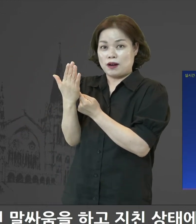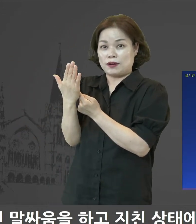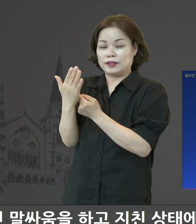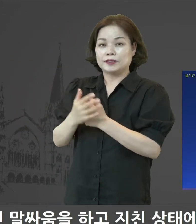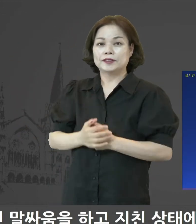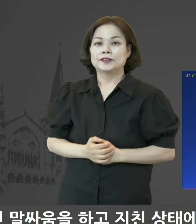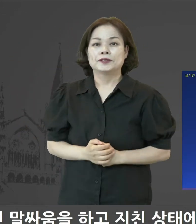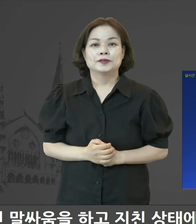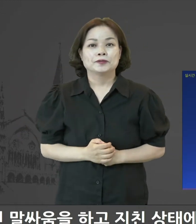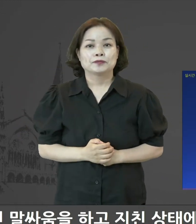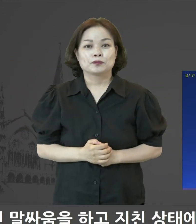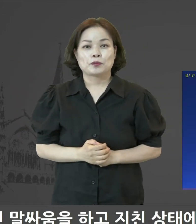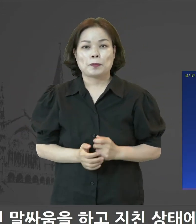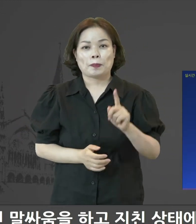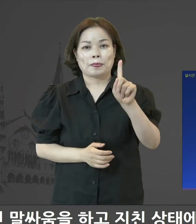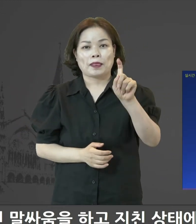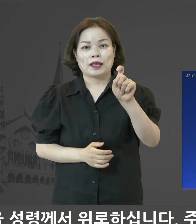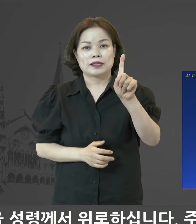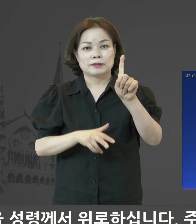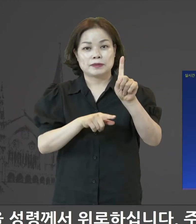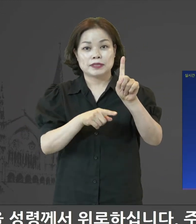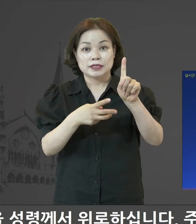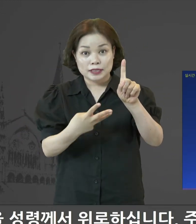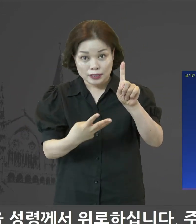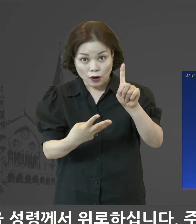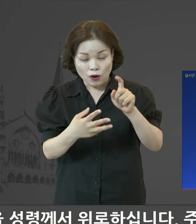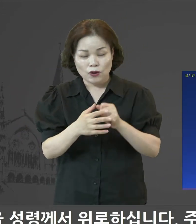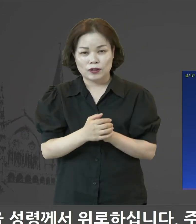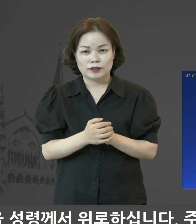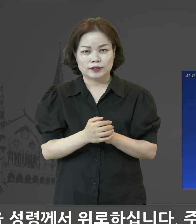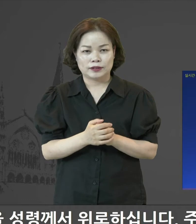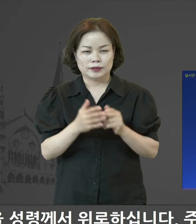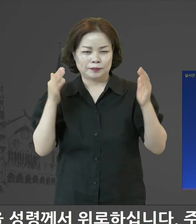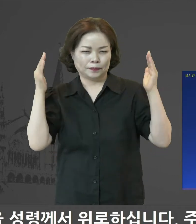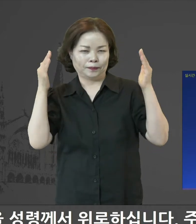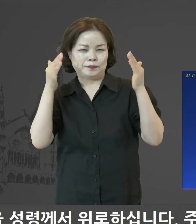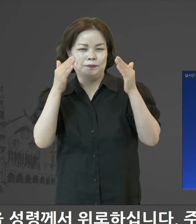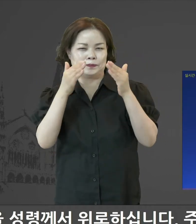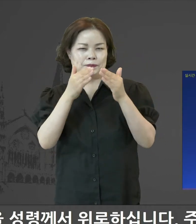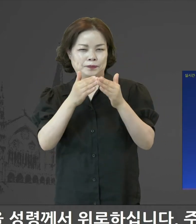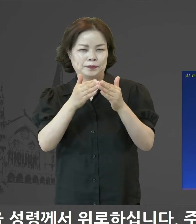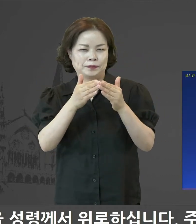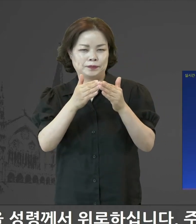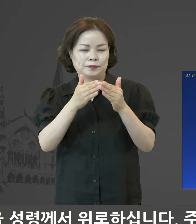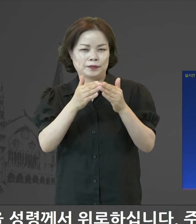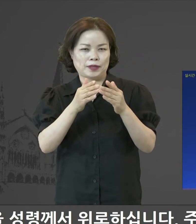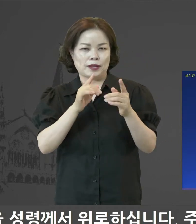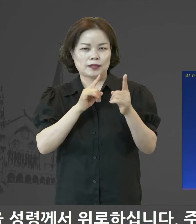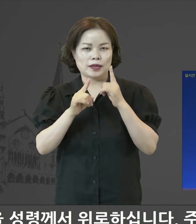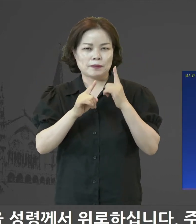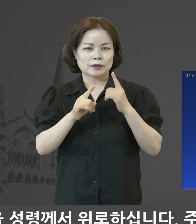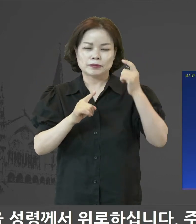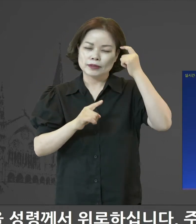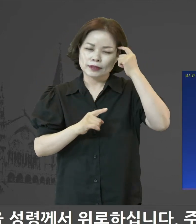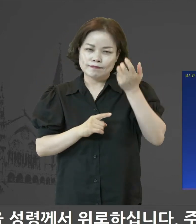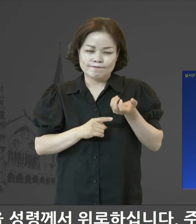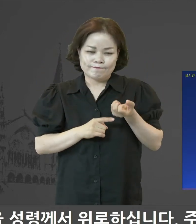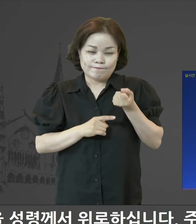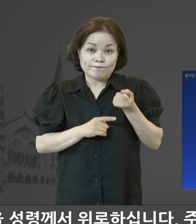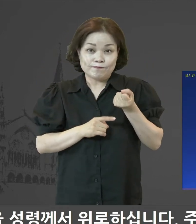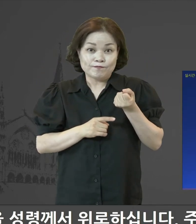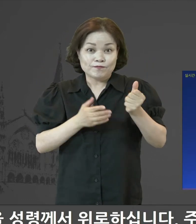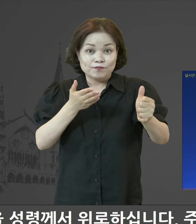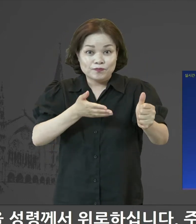하고 있습니다. 자, 11절 우리 한번 집중해서 이 말씀, 내 말씀이 되기를 사모하는 마음으로